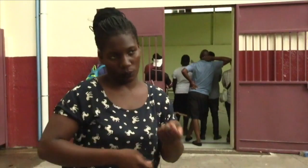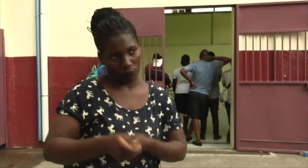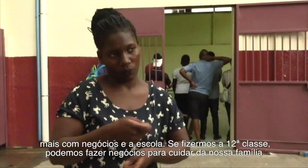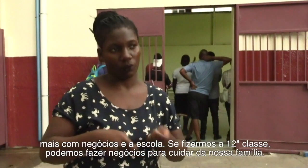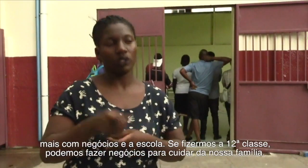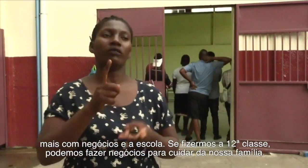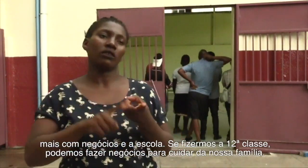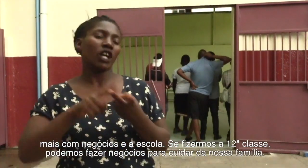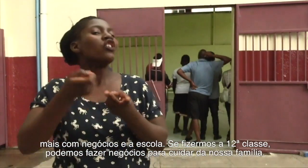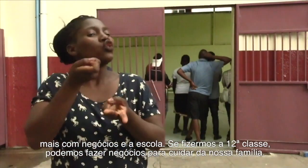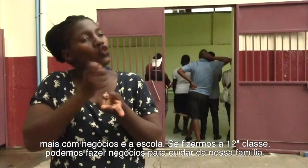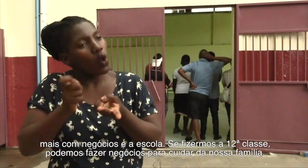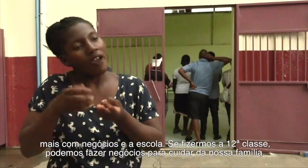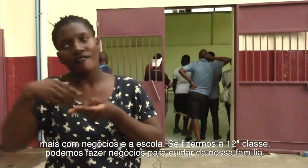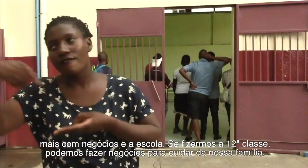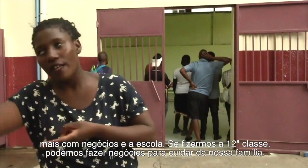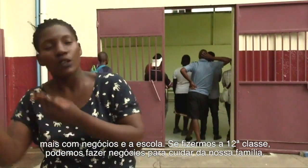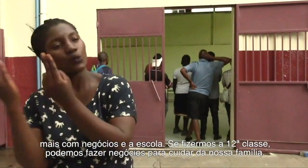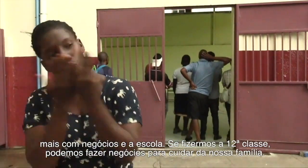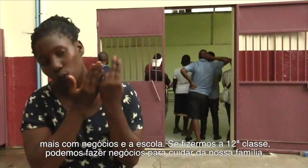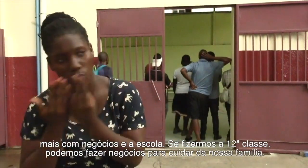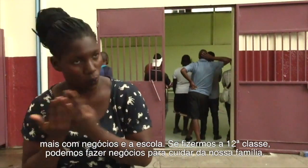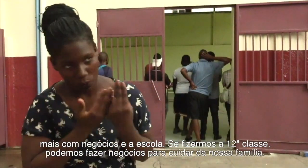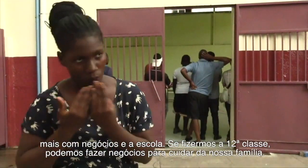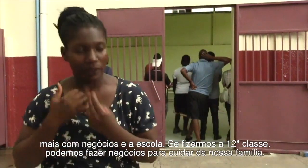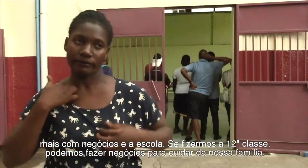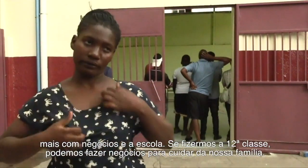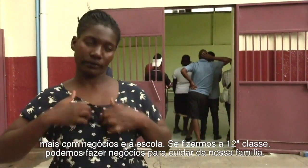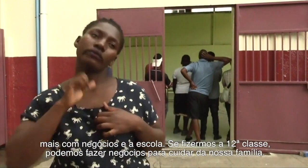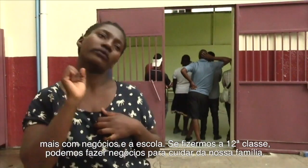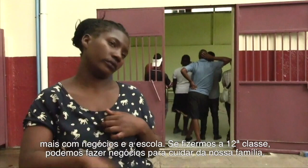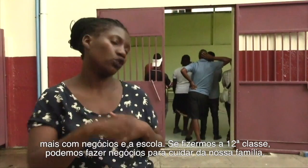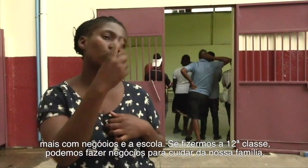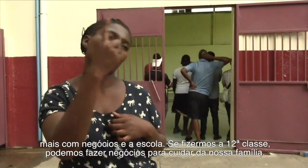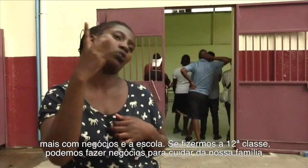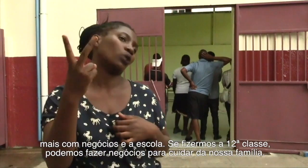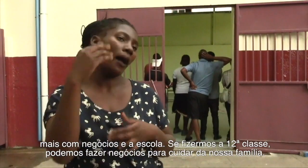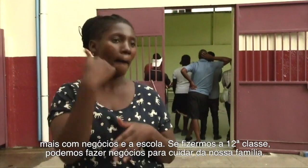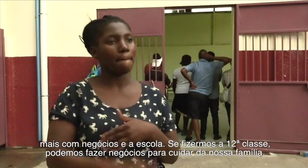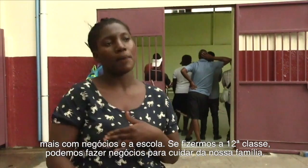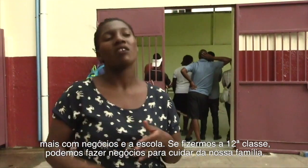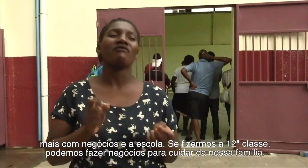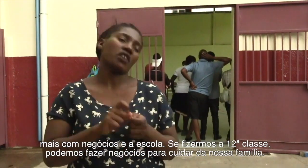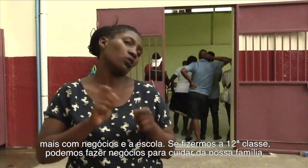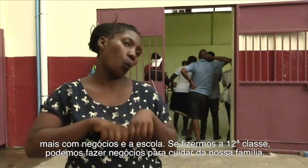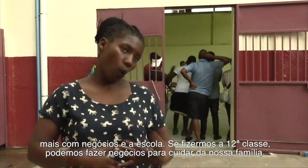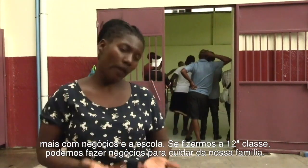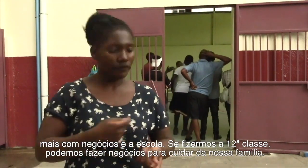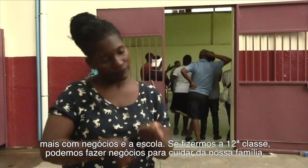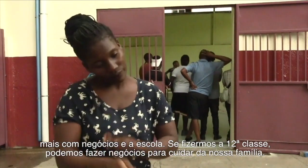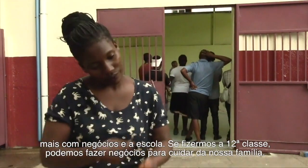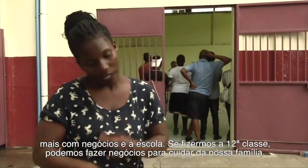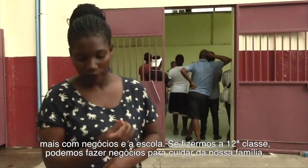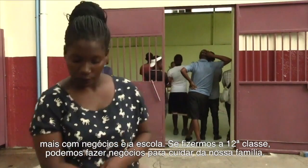mais com o negócio e a escola. Se fizermos a 12ª classe, podemos fazer negócio para cuidar da nossa